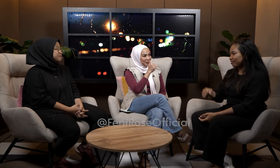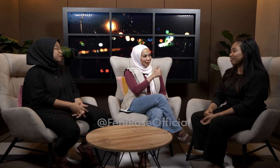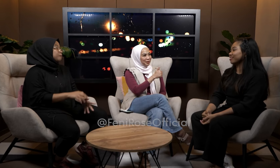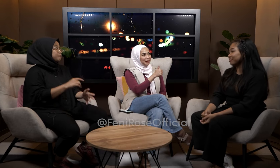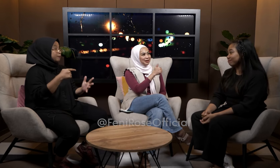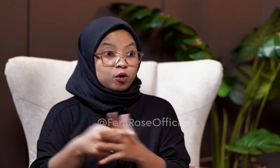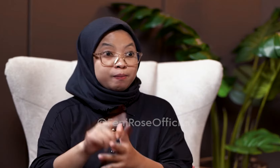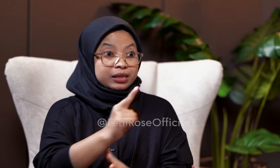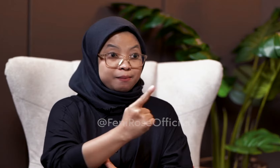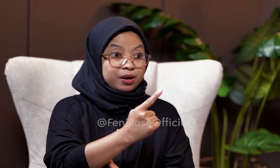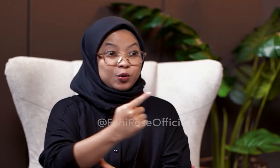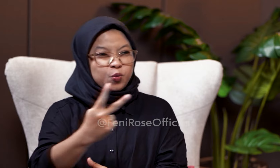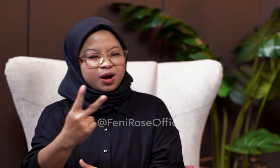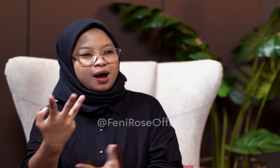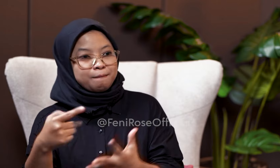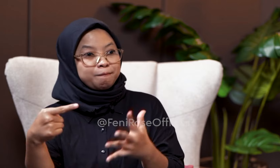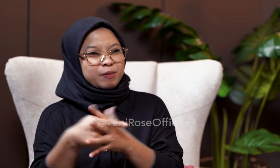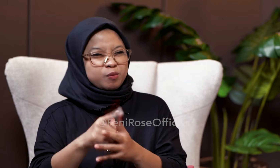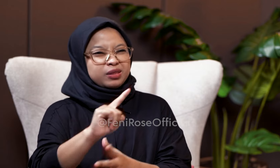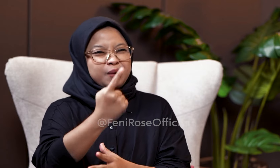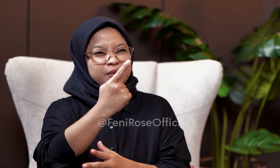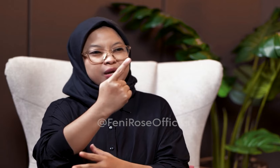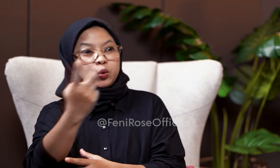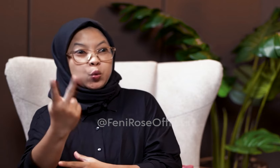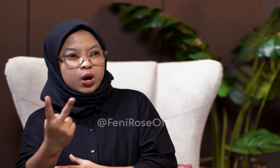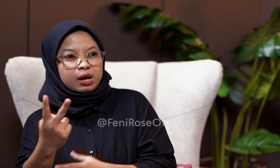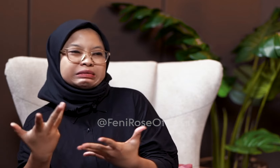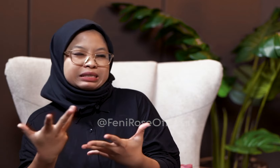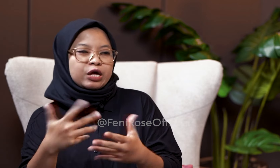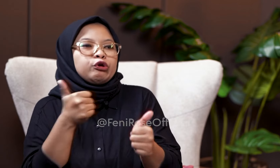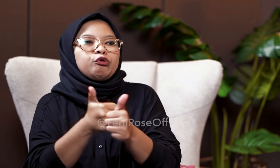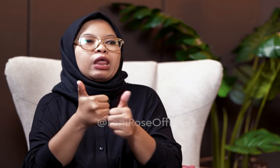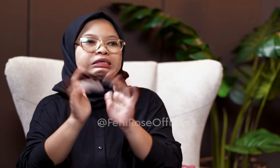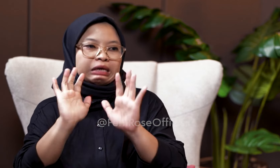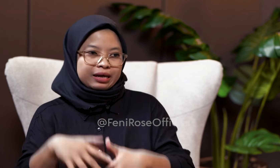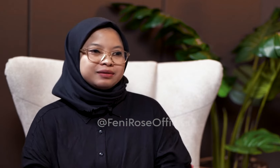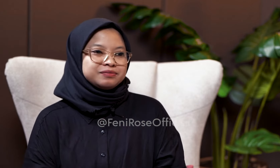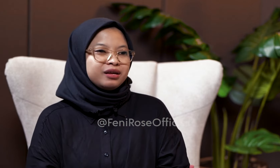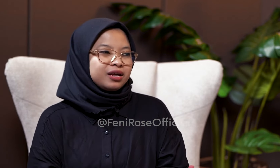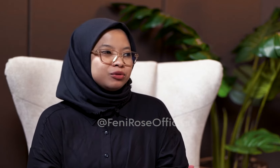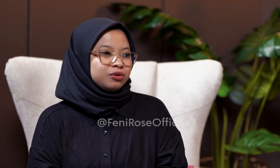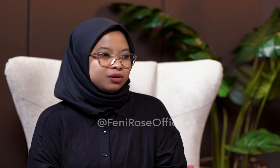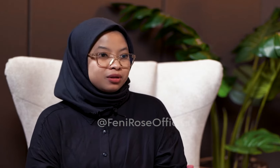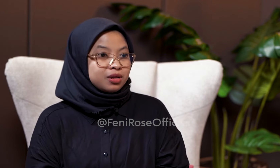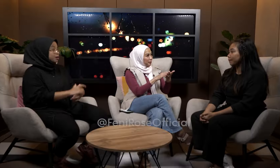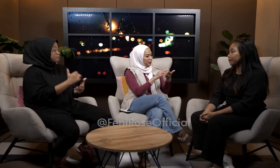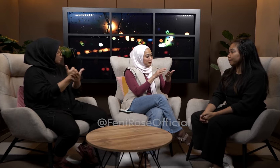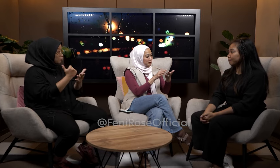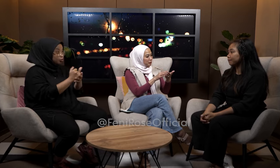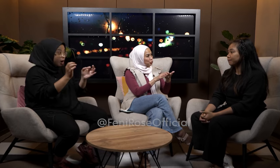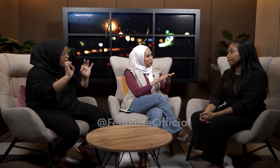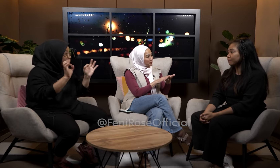pertama dan yang kedua pemilunya Siti yang pertama dan pemilu yang kedua dia cuman ikut aja benar-benar tidak ada ya Ee di sosial